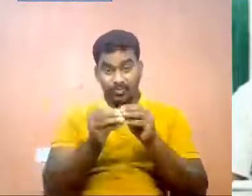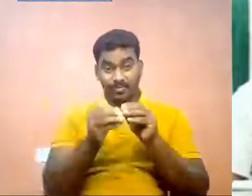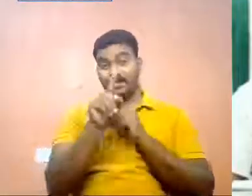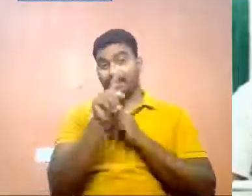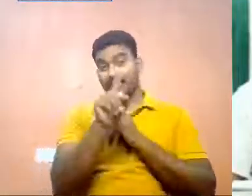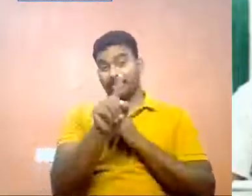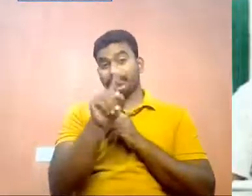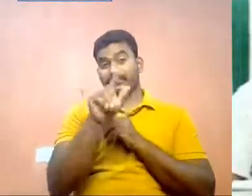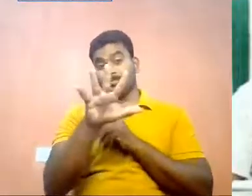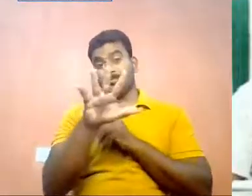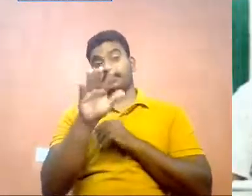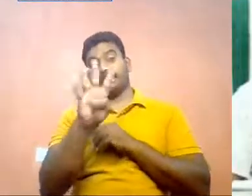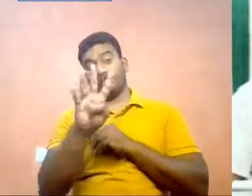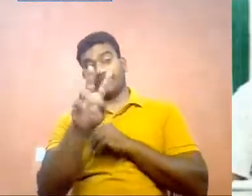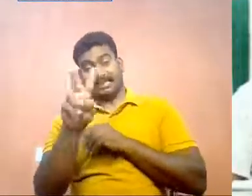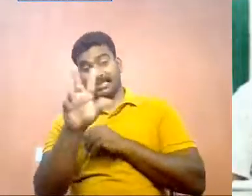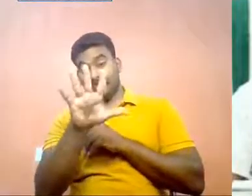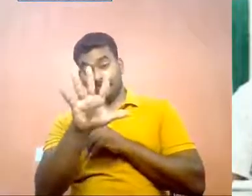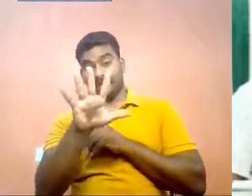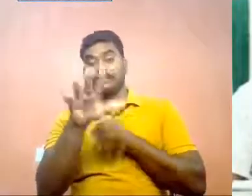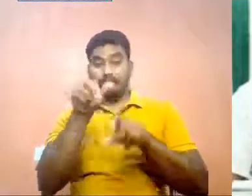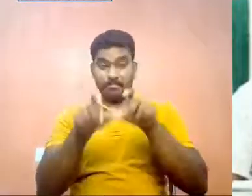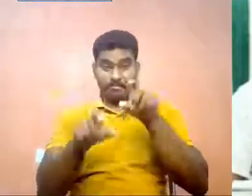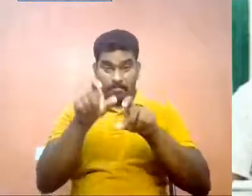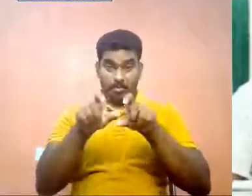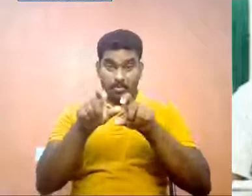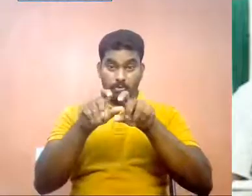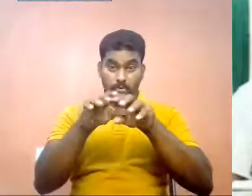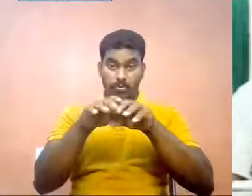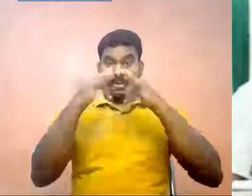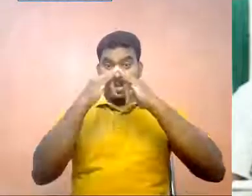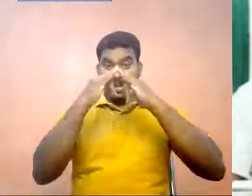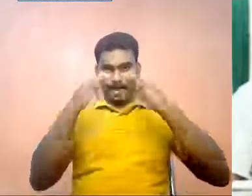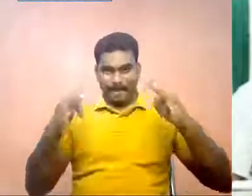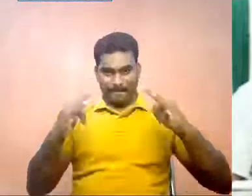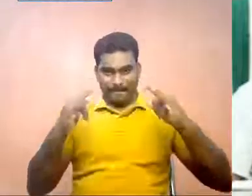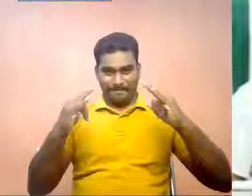1545 പേരാണ് ഈ 31 ക്യാമ്പുകളിലായുള്ളത്.